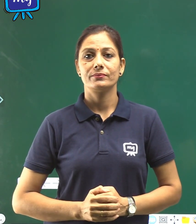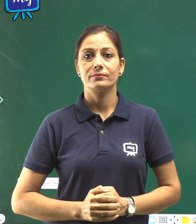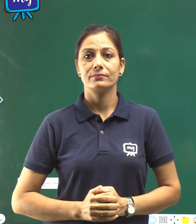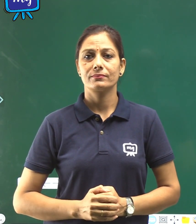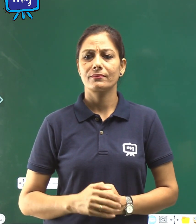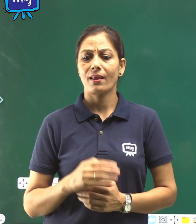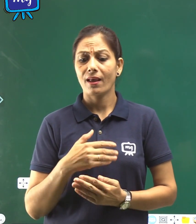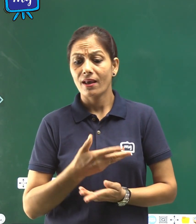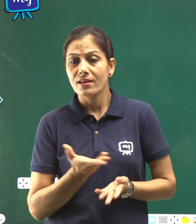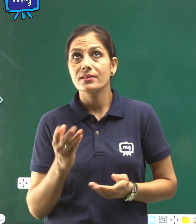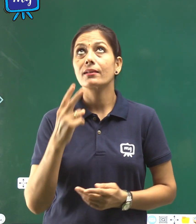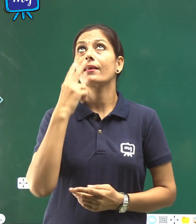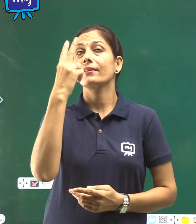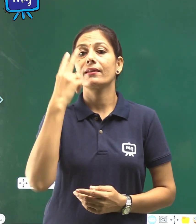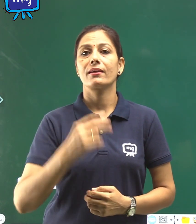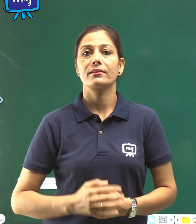ऐसे देखती है